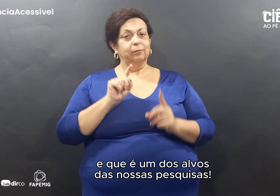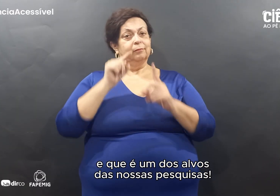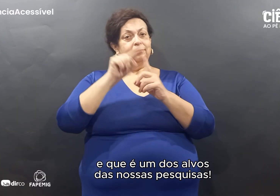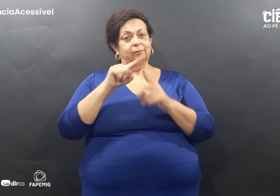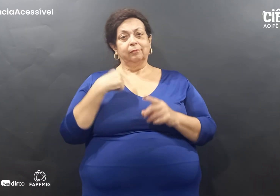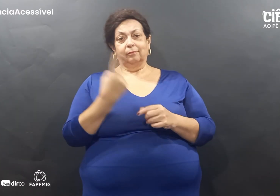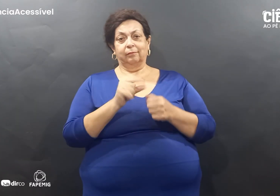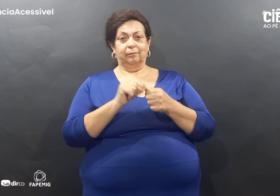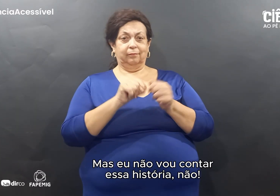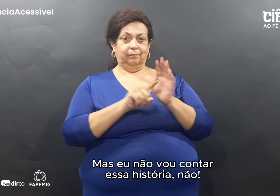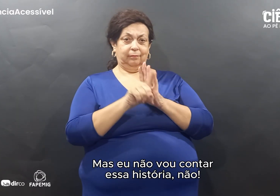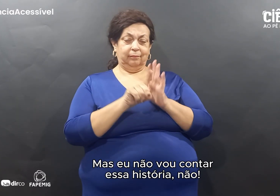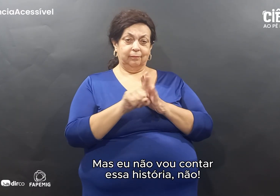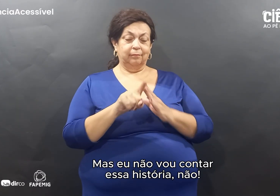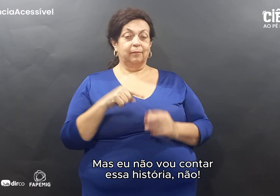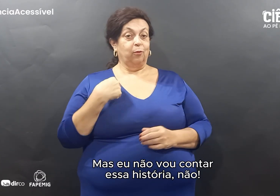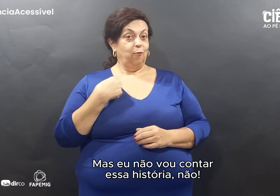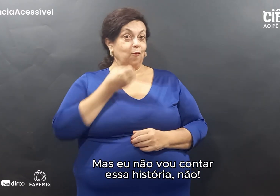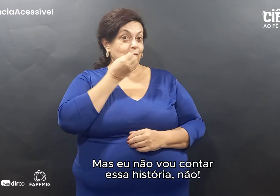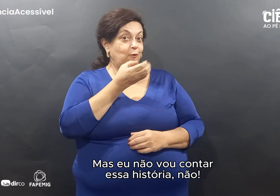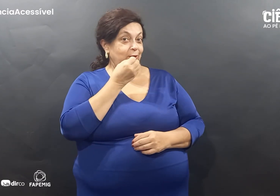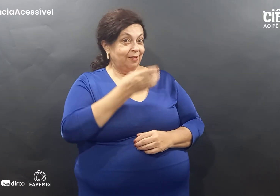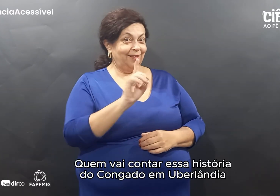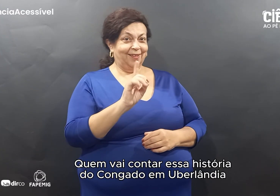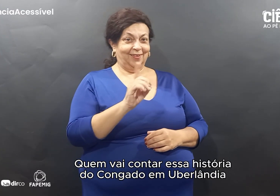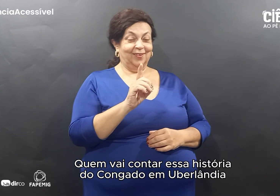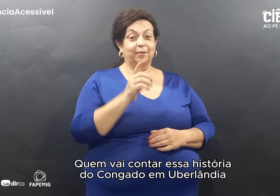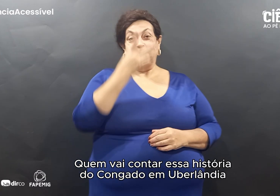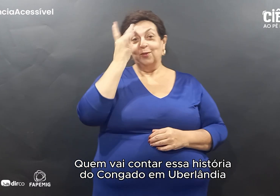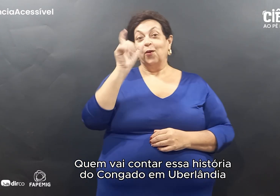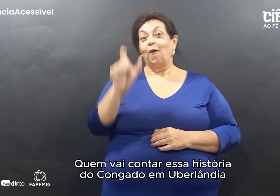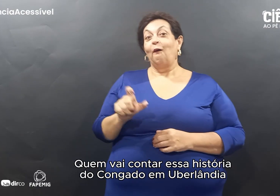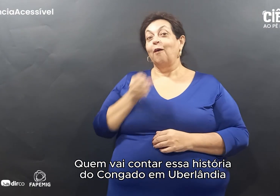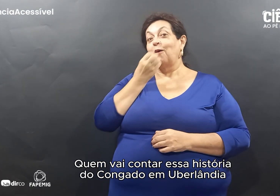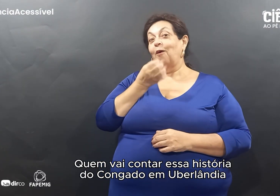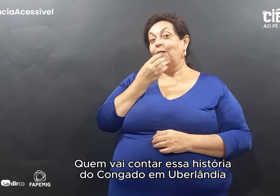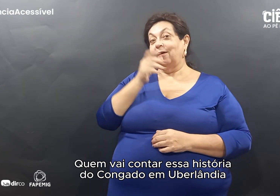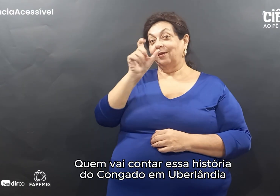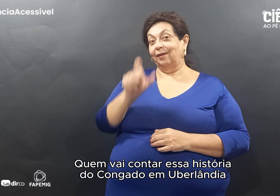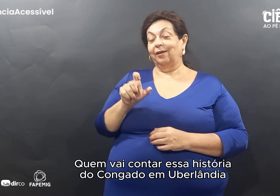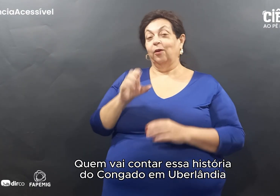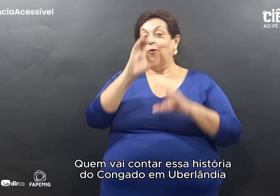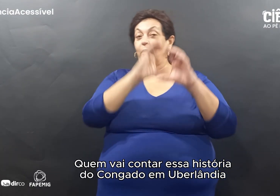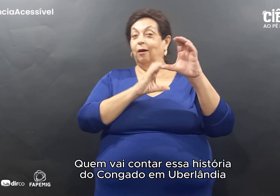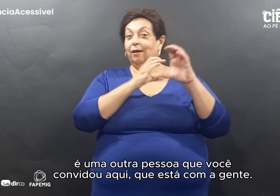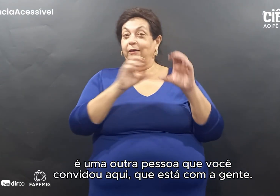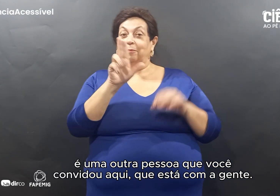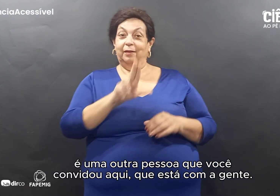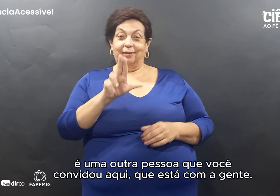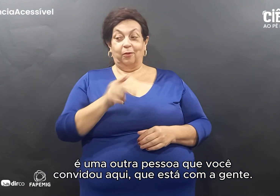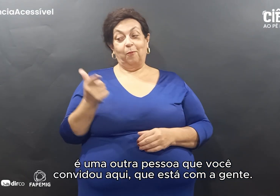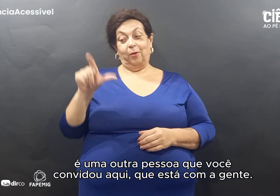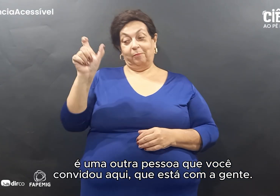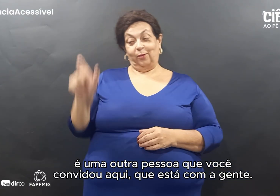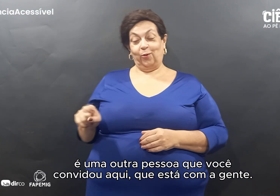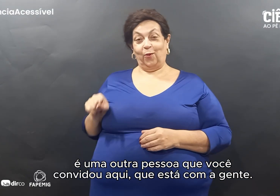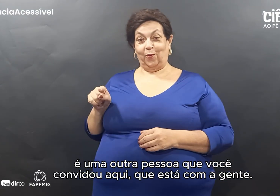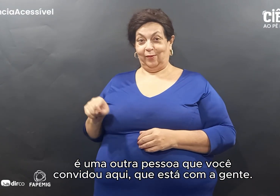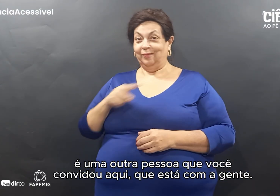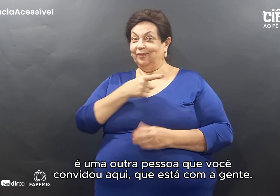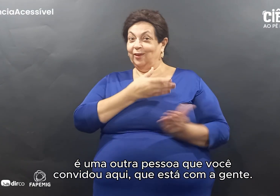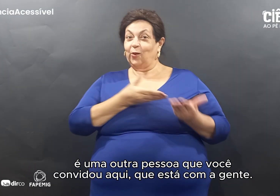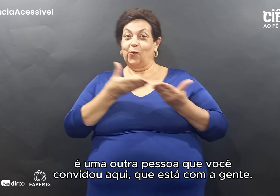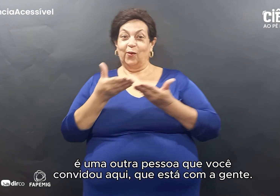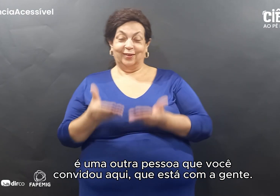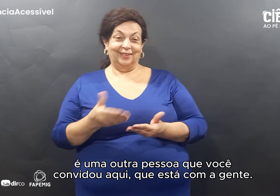nossas pesquisas. Mas eu não vou contar essa história, não. Quem vai contar essa história do Congado em Uberlândia é uma outra pessoa, né? Que você